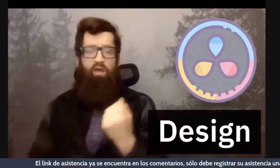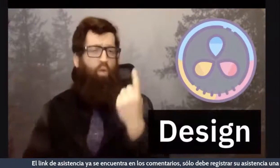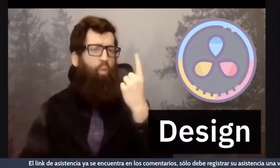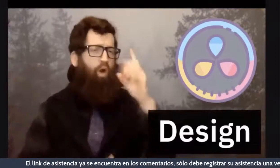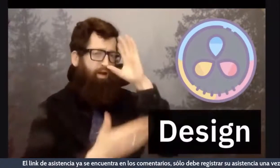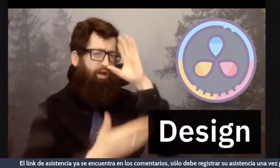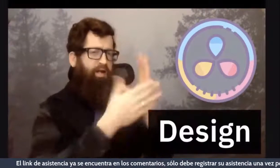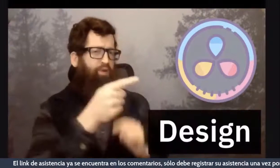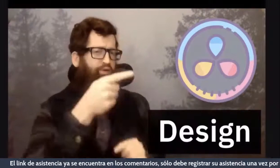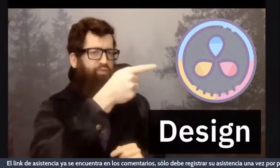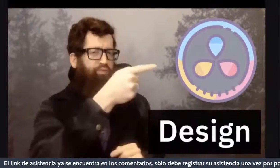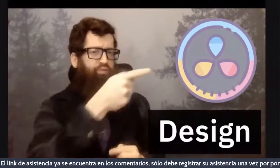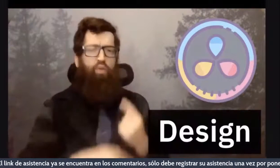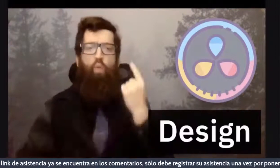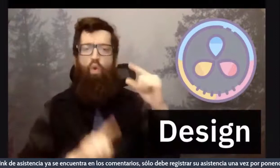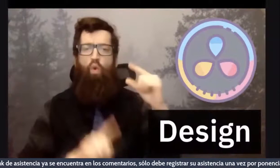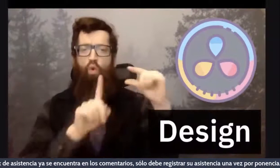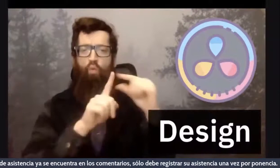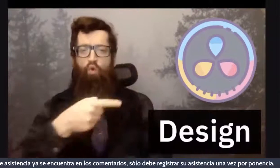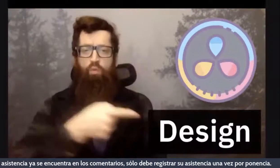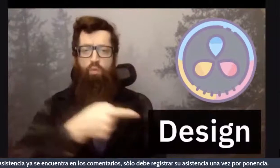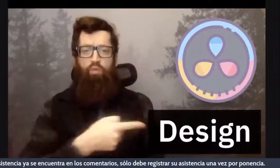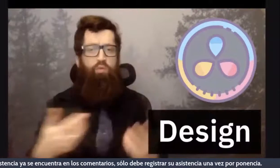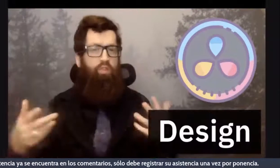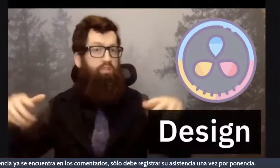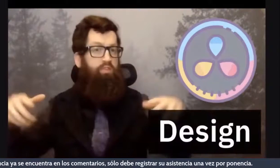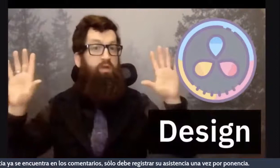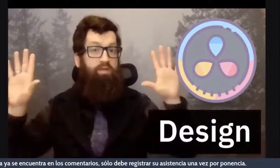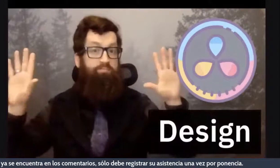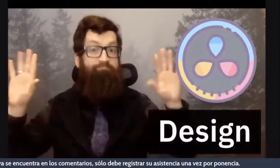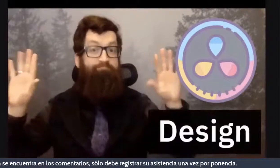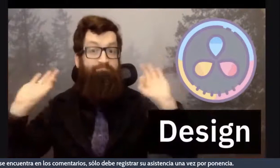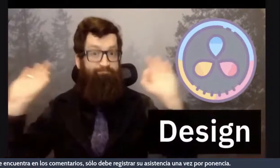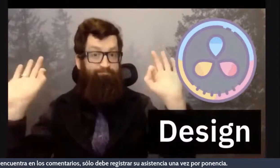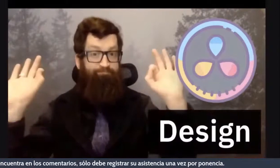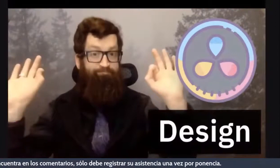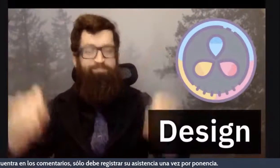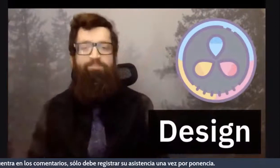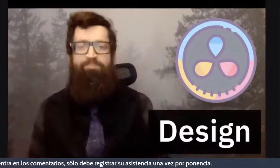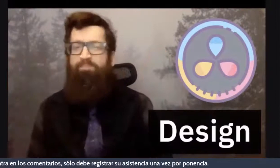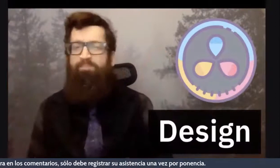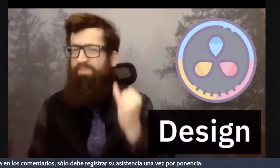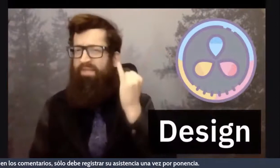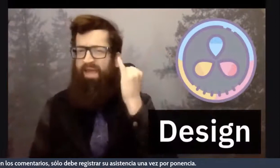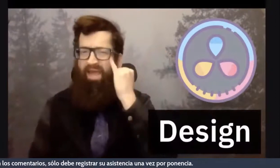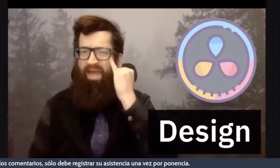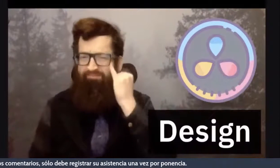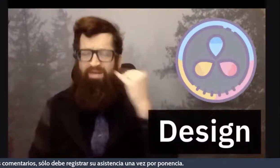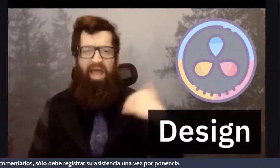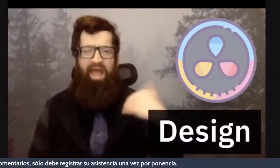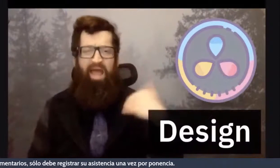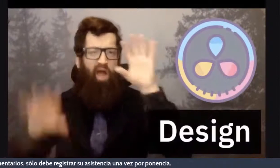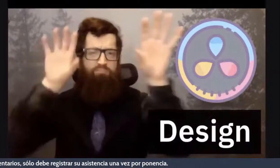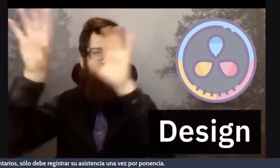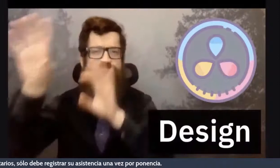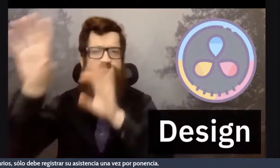Si llenáramos la pantalla de tantos elementos, sería una distracción para el estudiante y el mensaje se